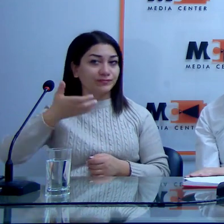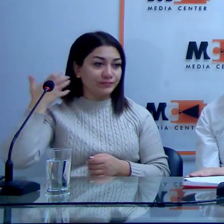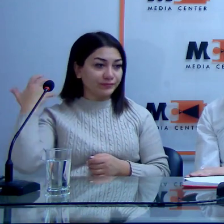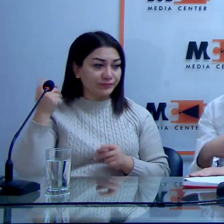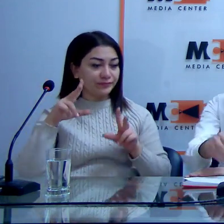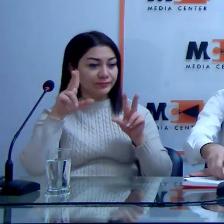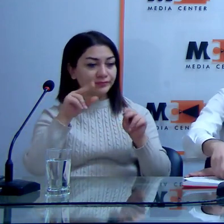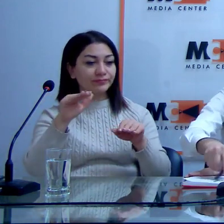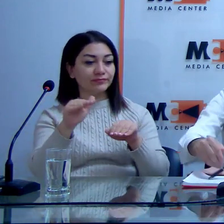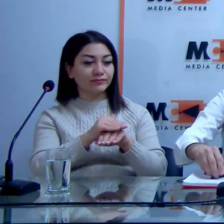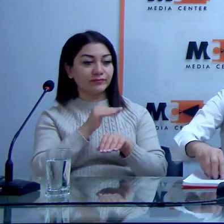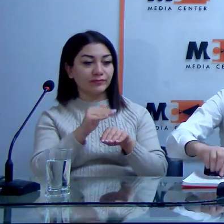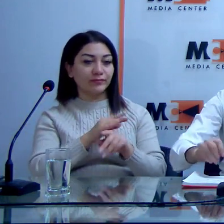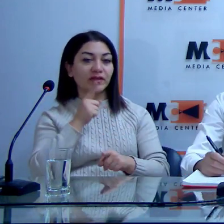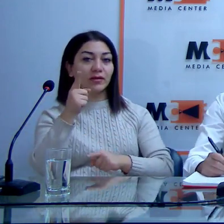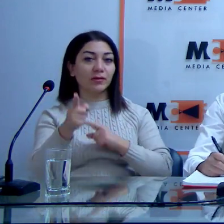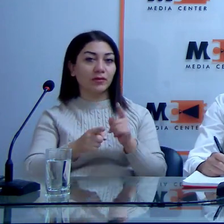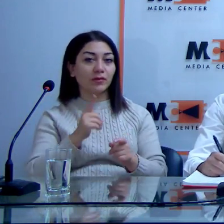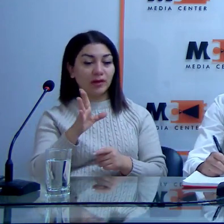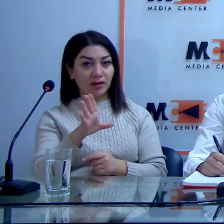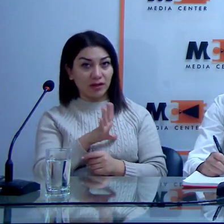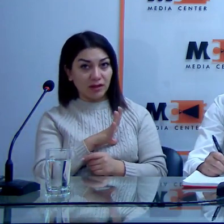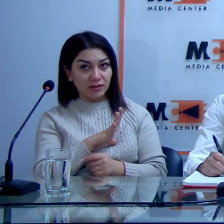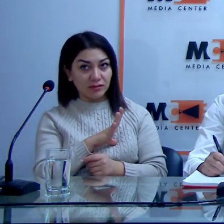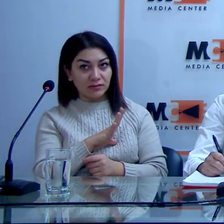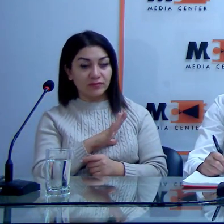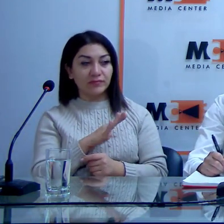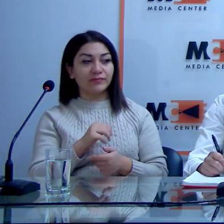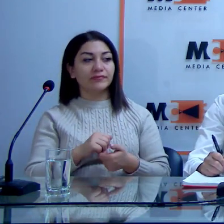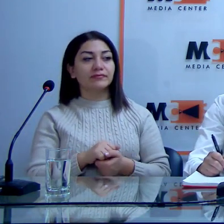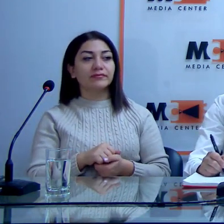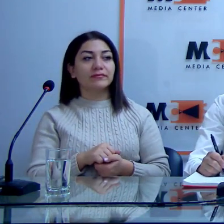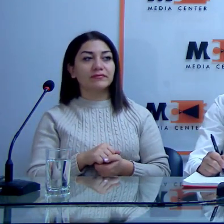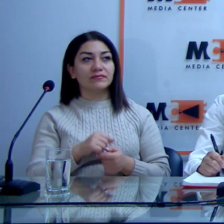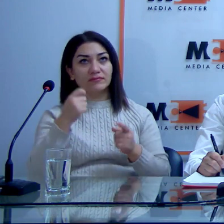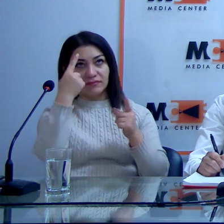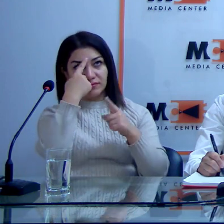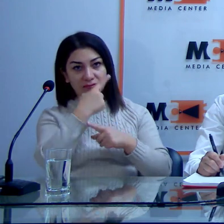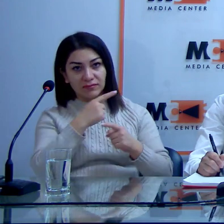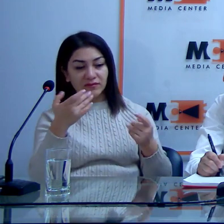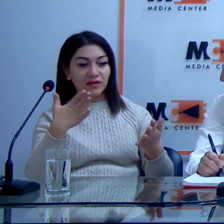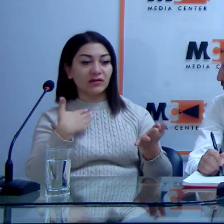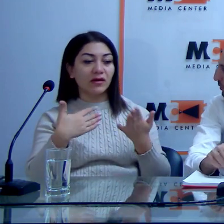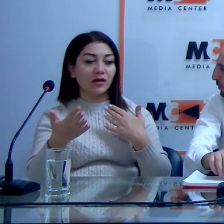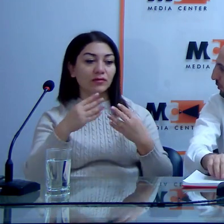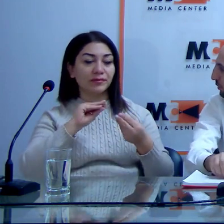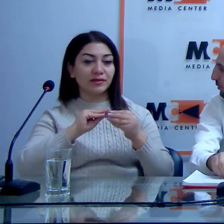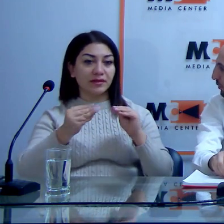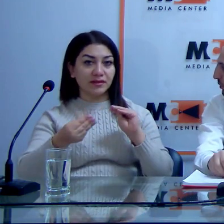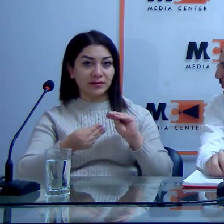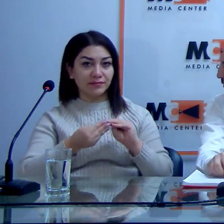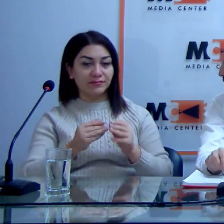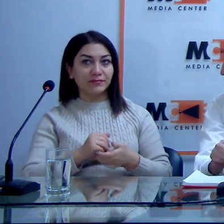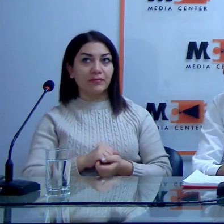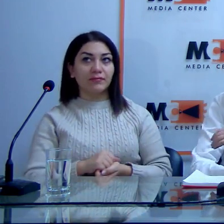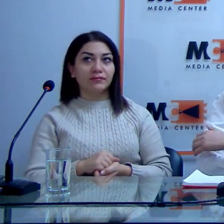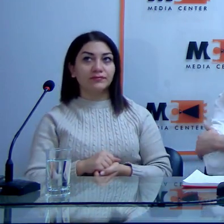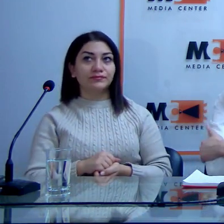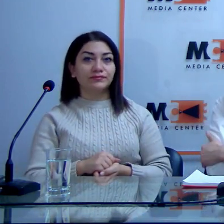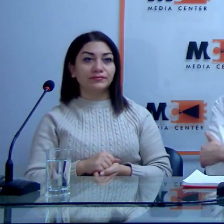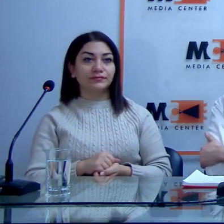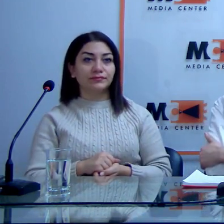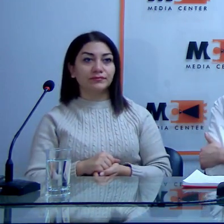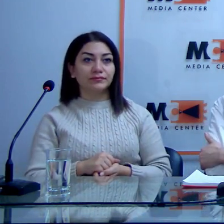նշվում էր, որ բարեփոխումներ են իրականացվել ու նաև տեղեկացված լինելու եւ հաղորդակցման, հա, խնդիրներին, խնդրեմ։ Շատ